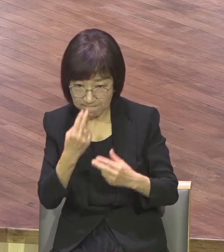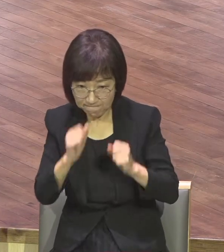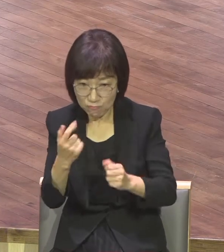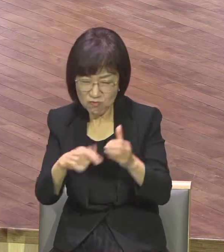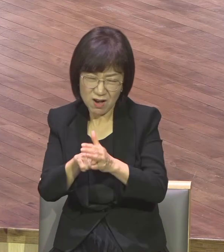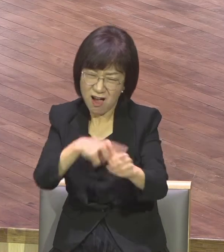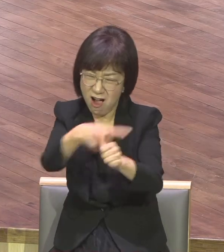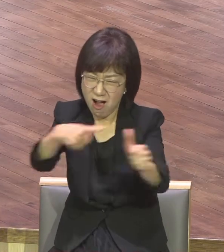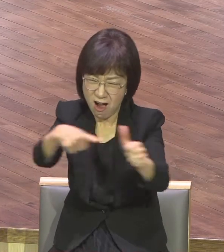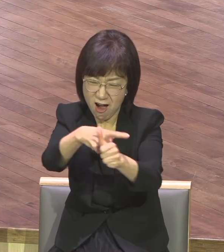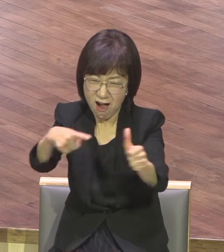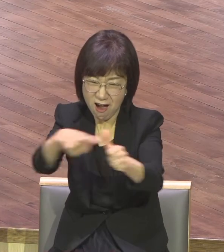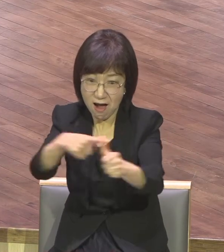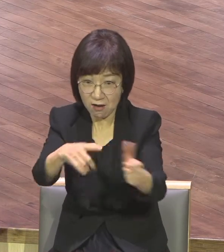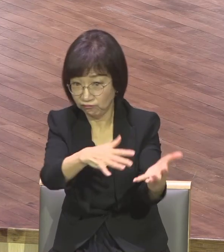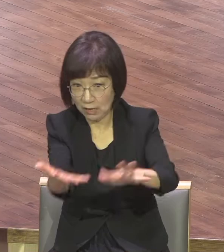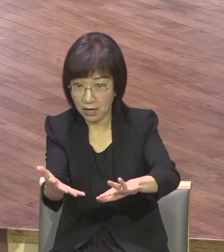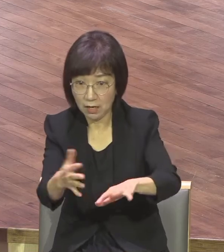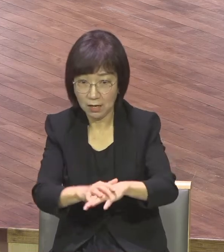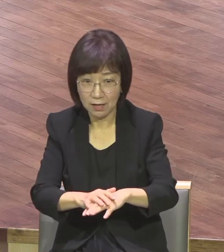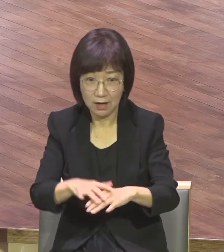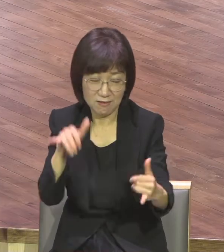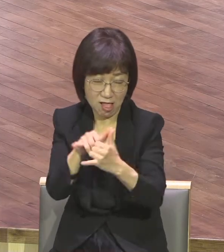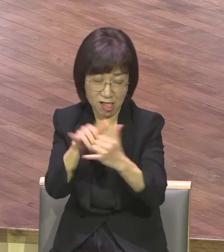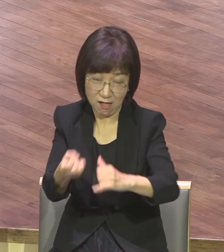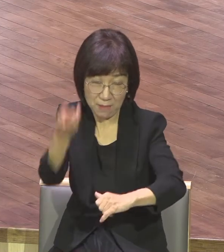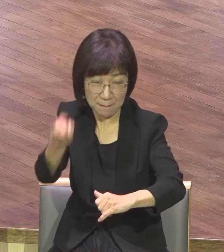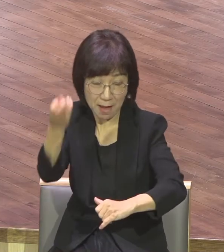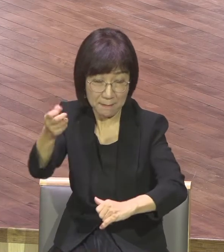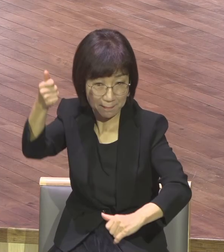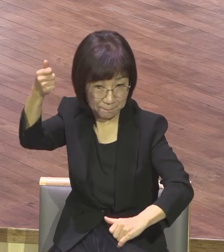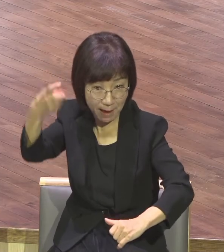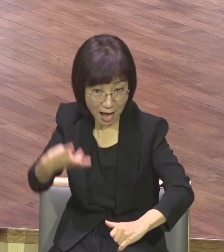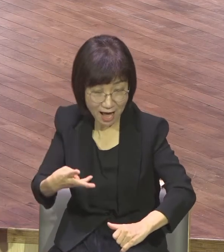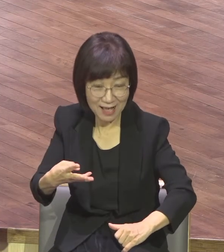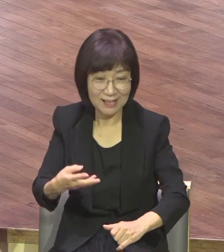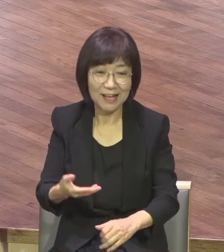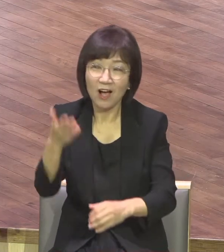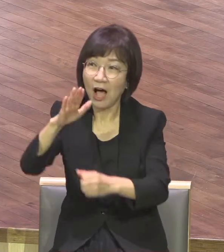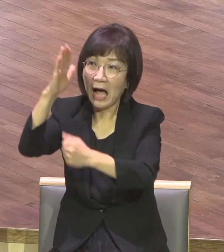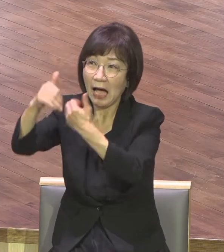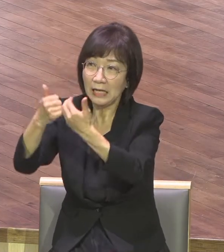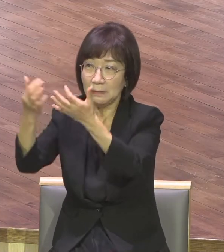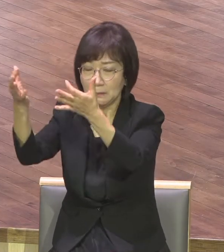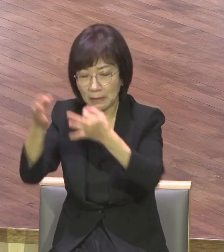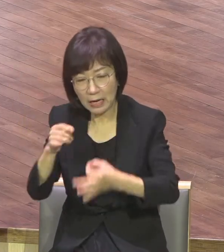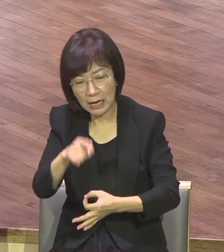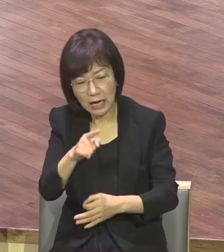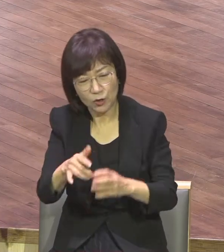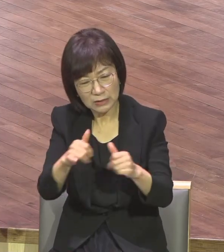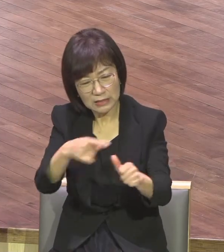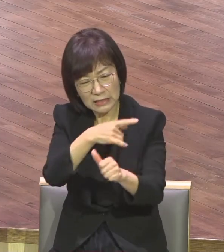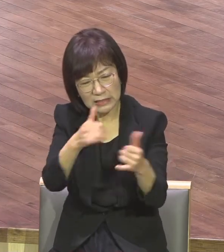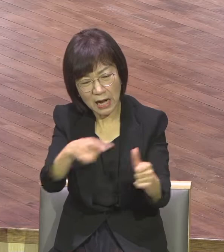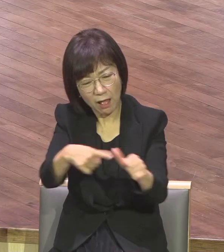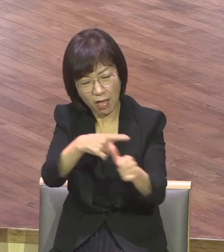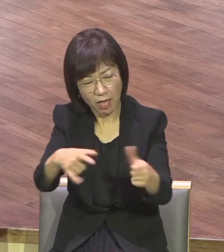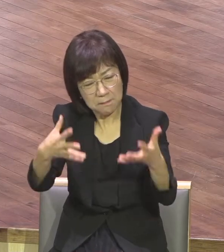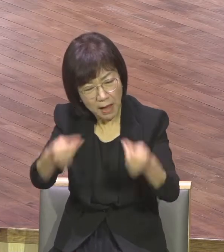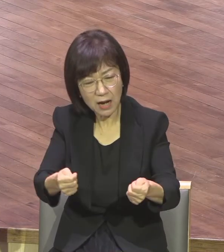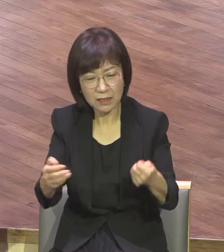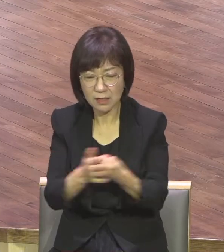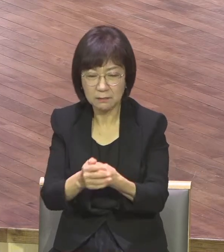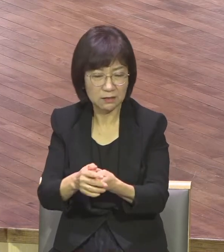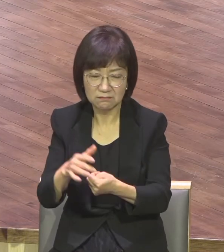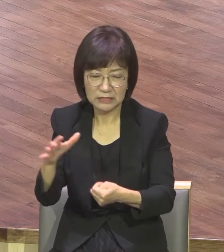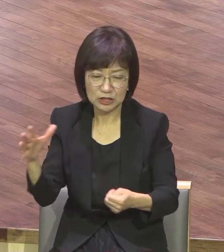손으로 성전 못 지어 할 정도로 다윗을 하나님이 너무 사랑하시는데 너무 사람을 많이 죽였어요. 그 정도로